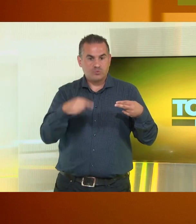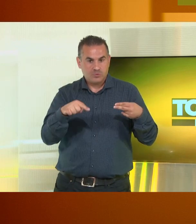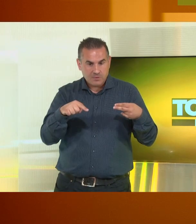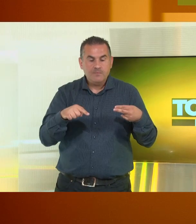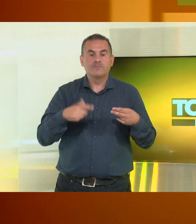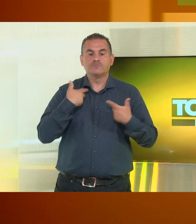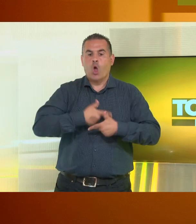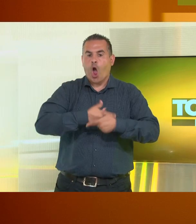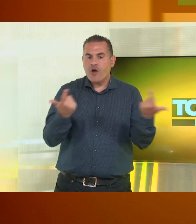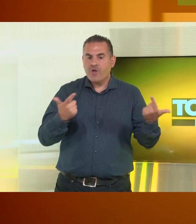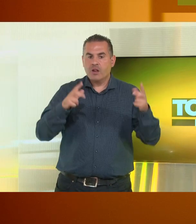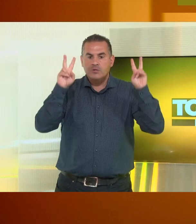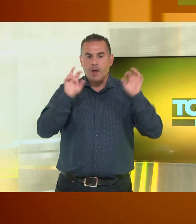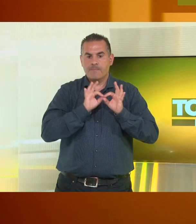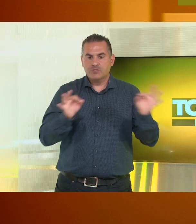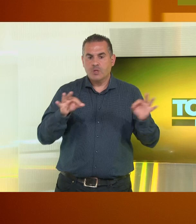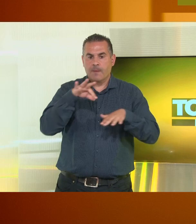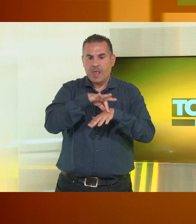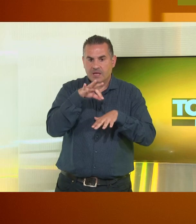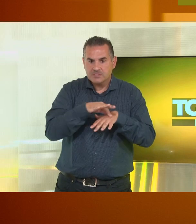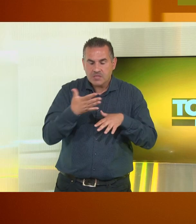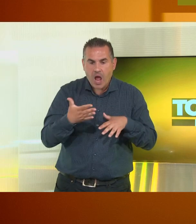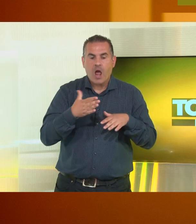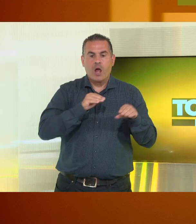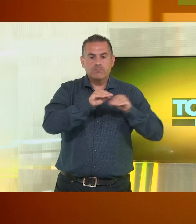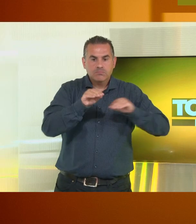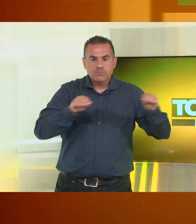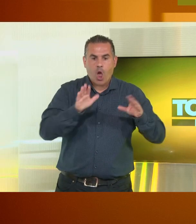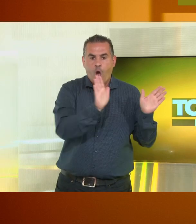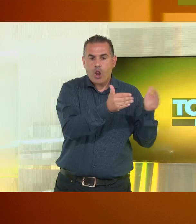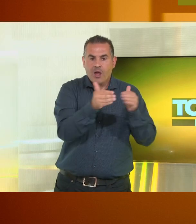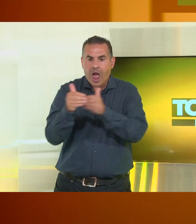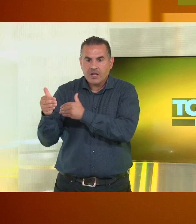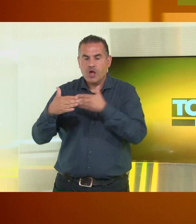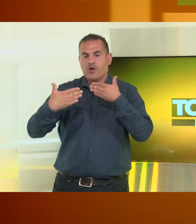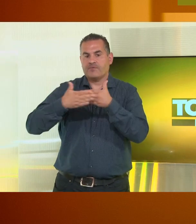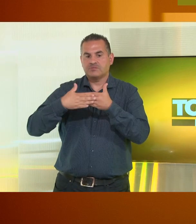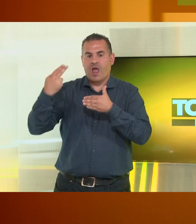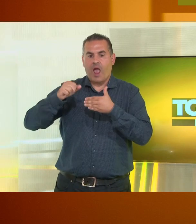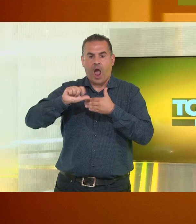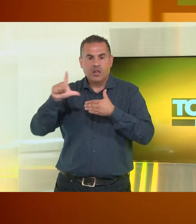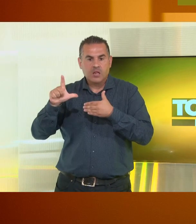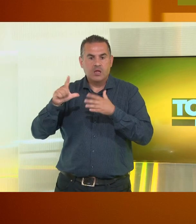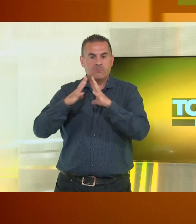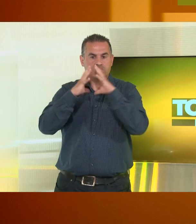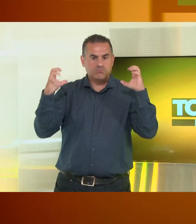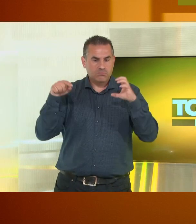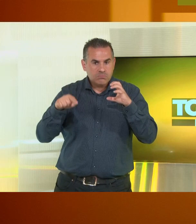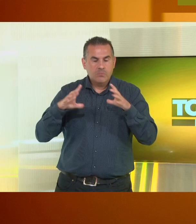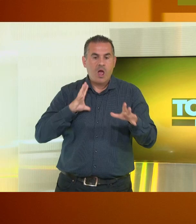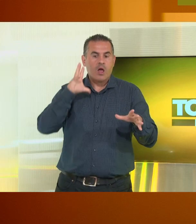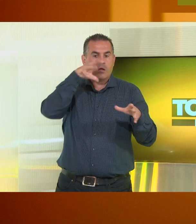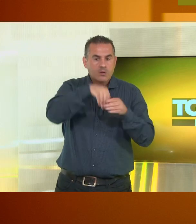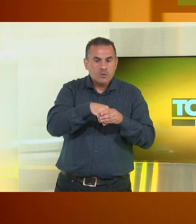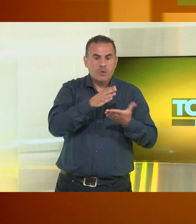misura di paziente allestita nei locali attigui alla hall della struttura che include tutte quelle attività sanitarie e giornaliere che esulano dalle degenze e che